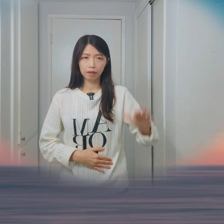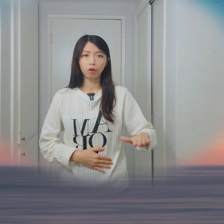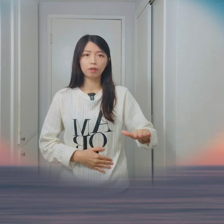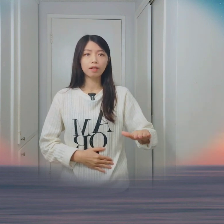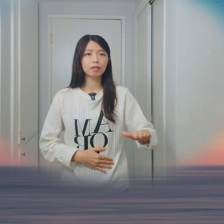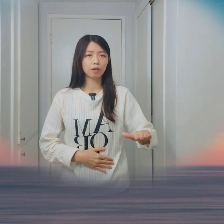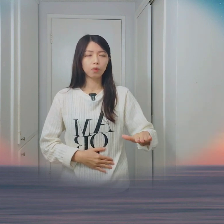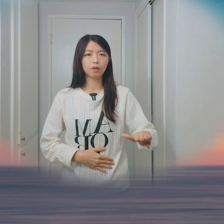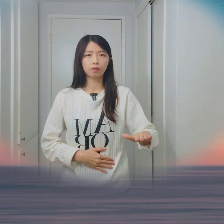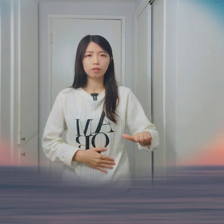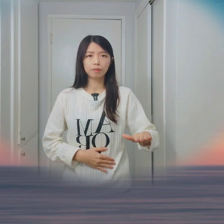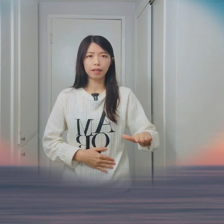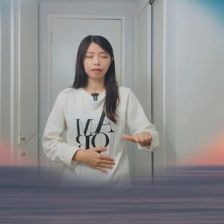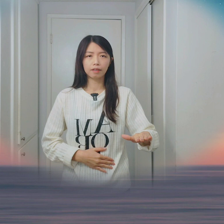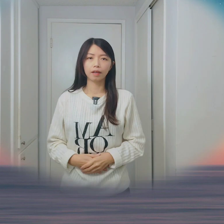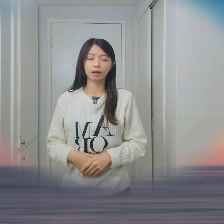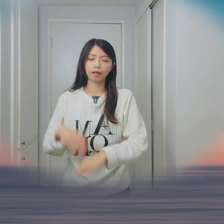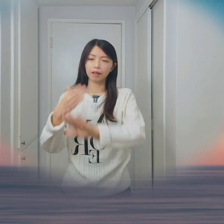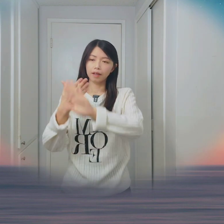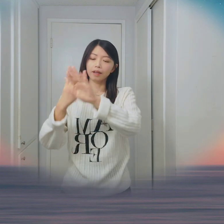그러나 그렇다 할지라도 이런 뜻입니다.